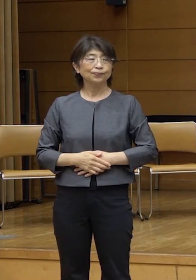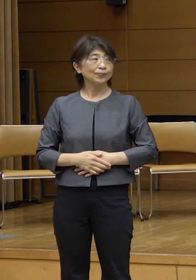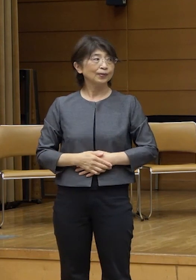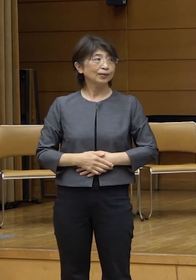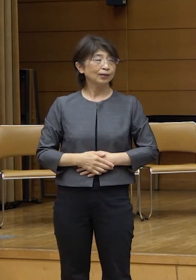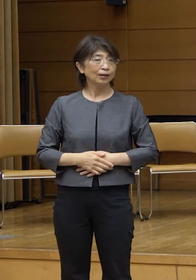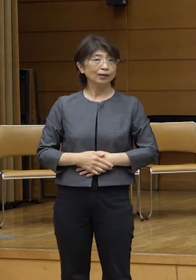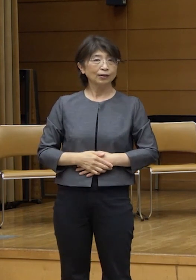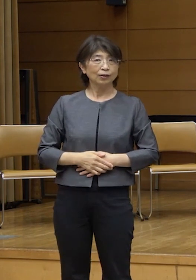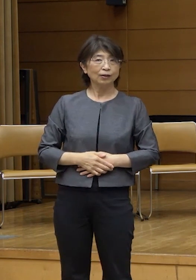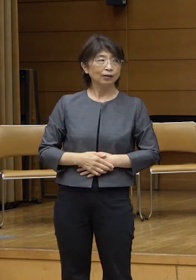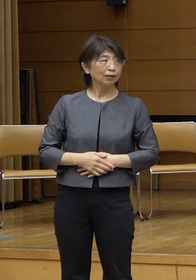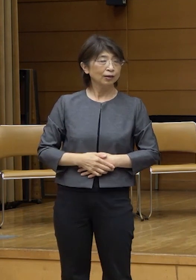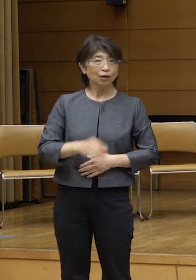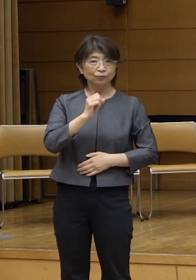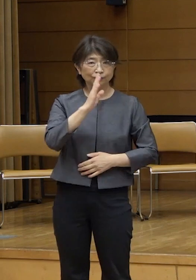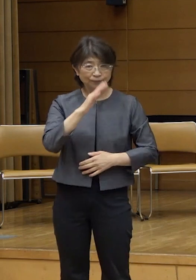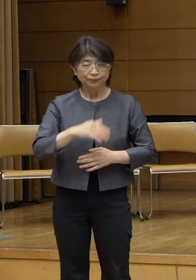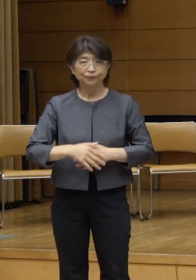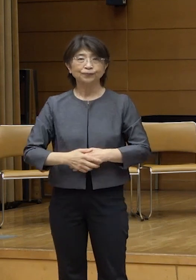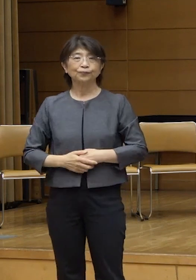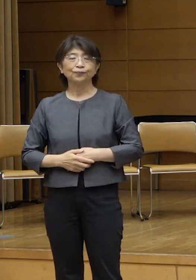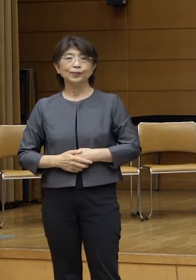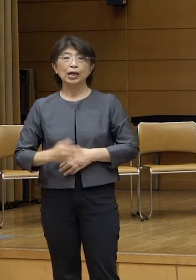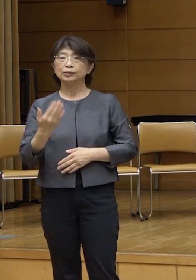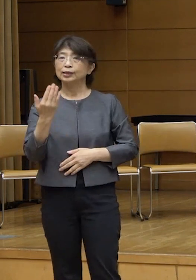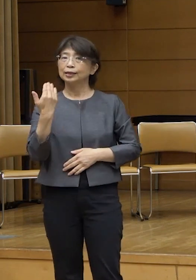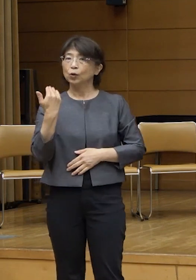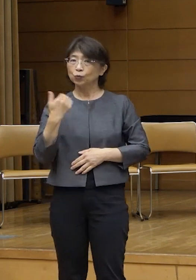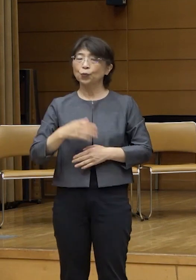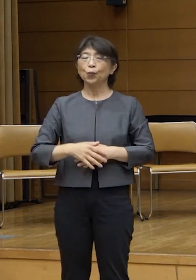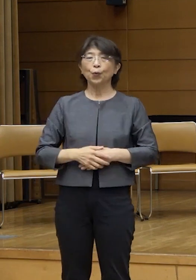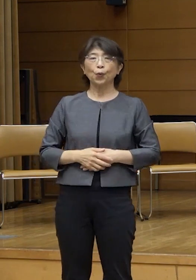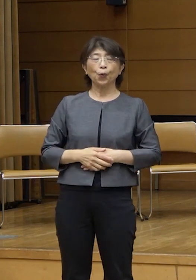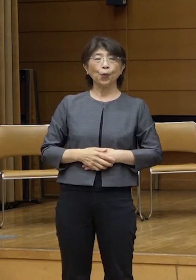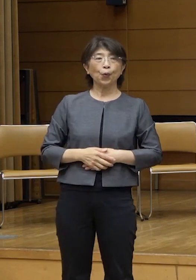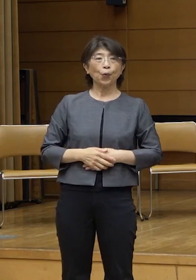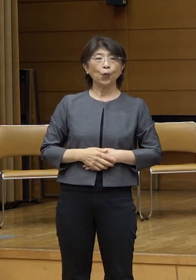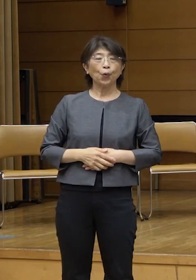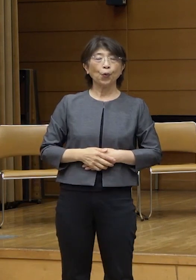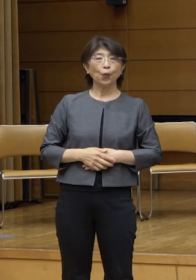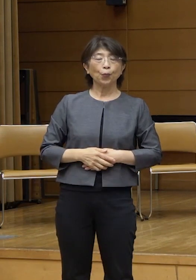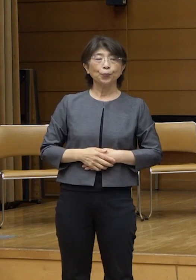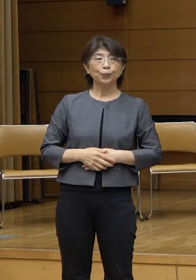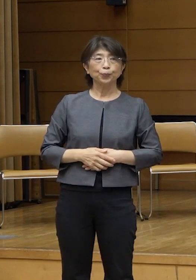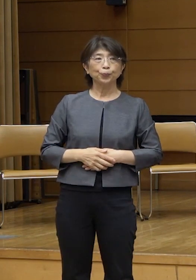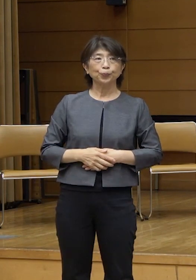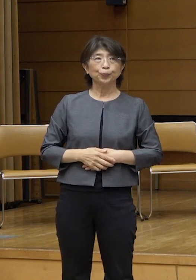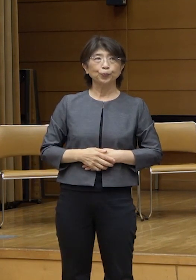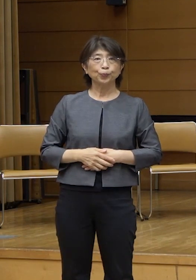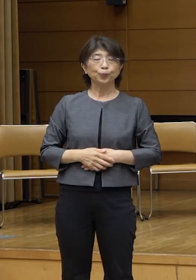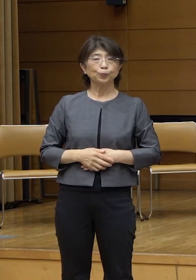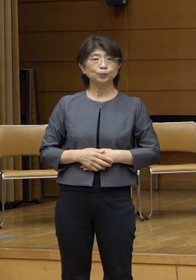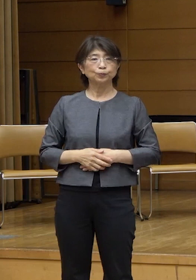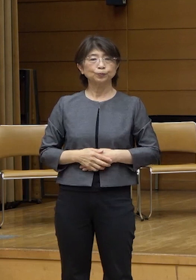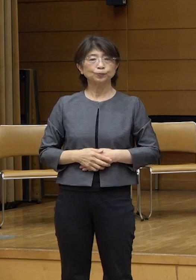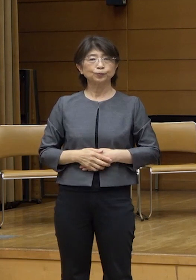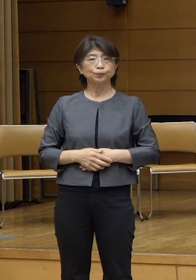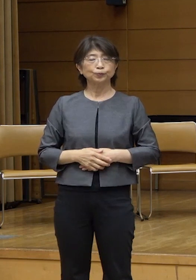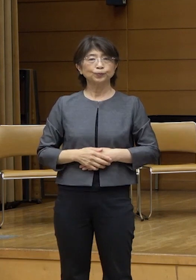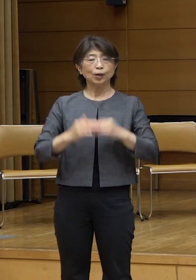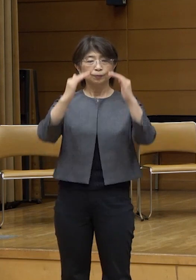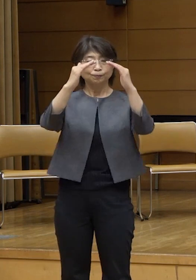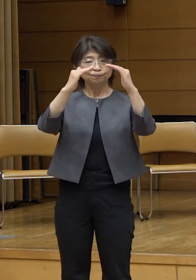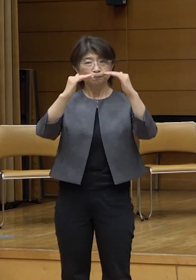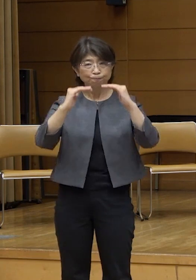研究所の加藤です。よろしくお願いします。先ほど今回の、2類